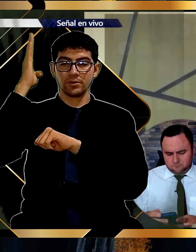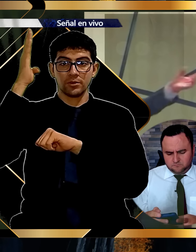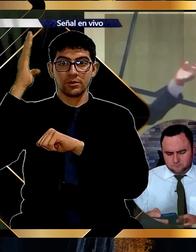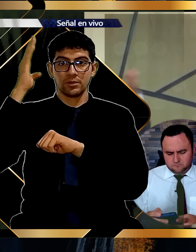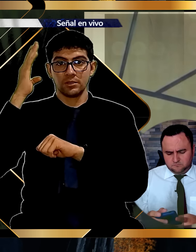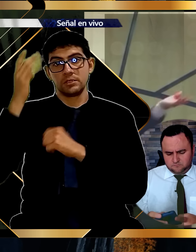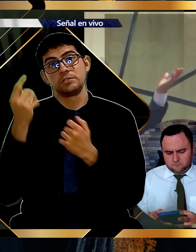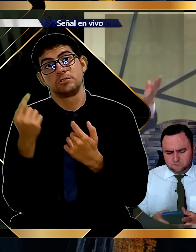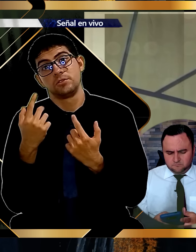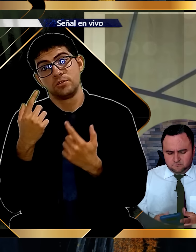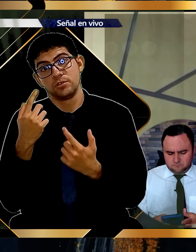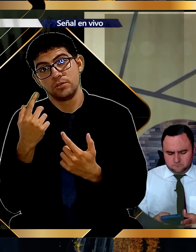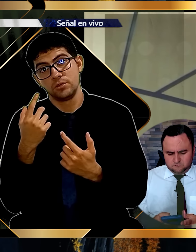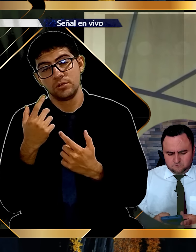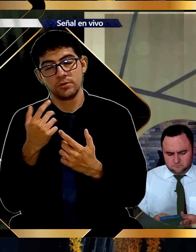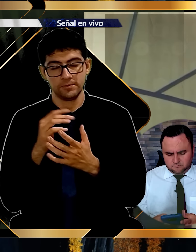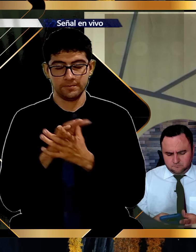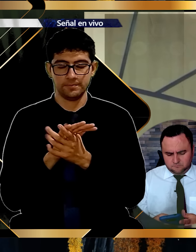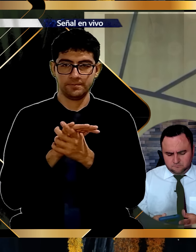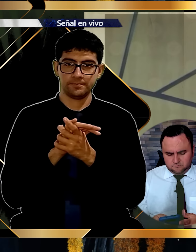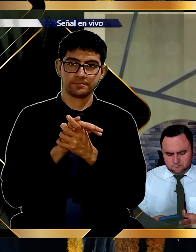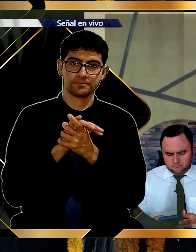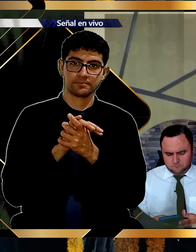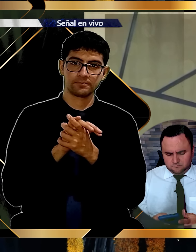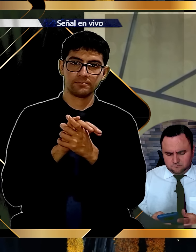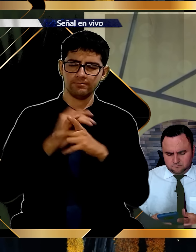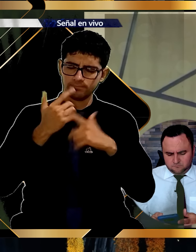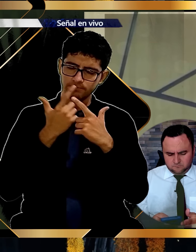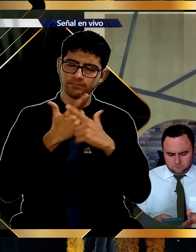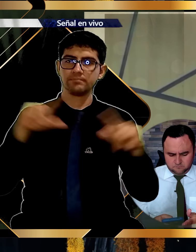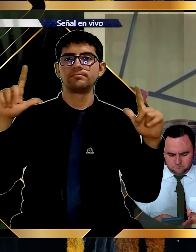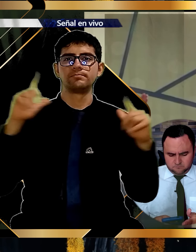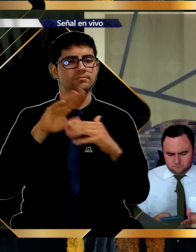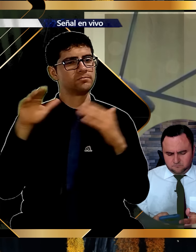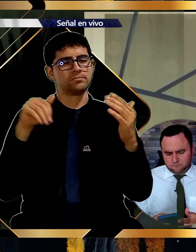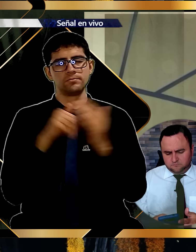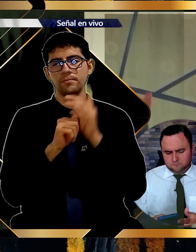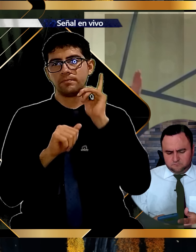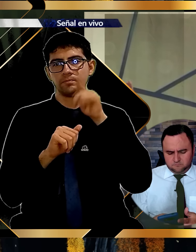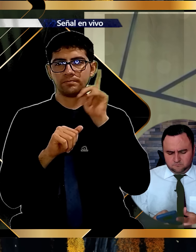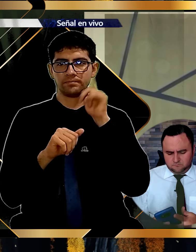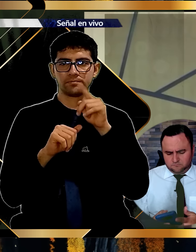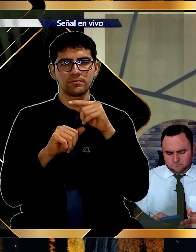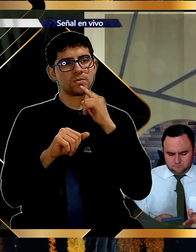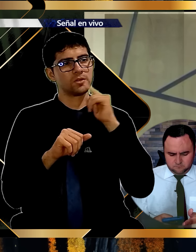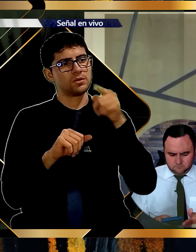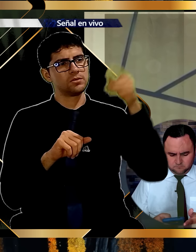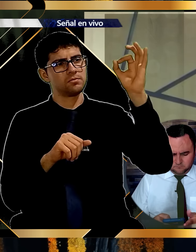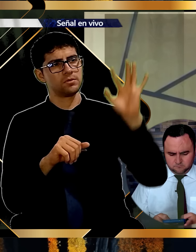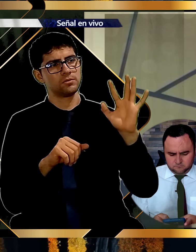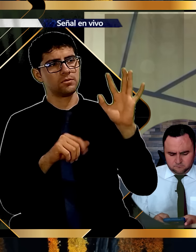Así que déjese, libérese. No importa que lo diga el doctor tal o el pastor que sea, está mal dicho.